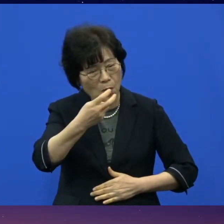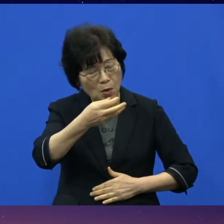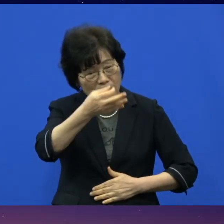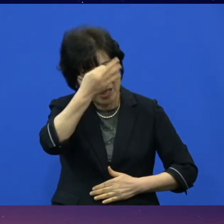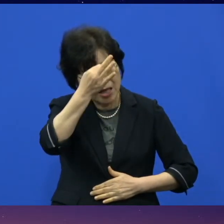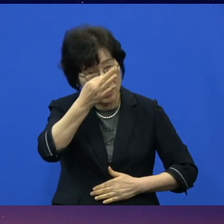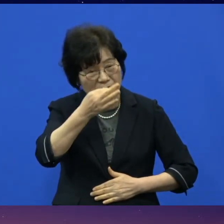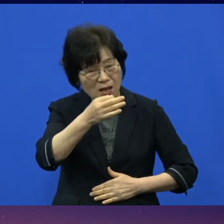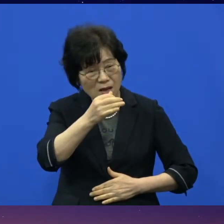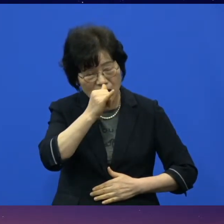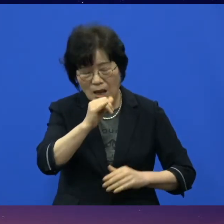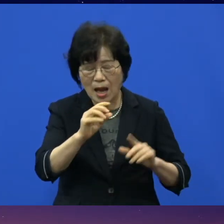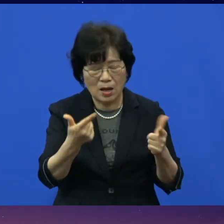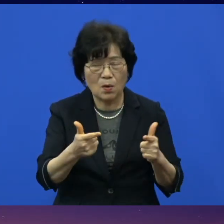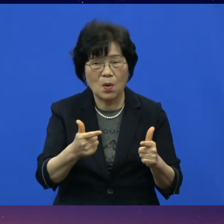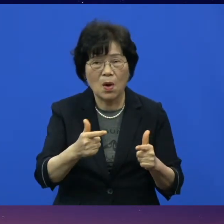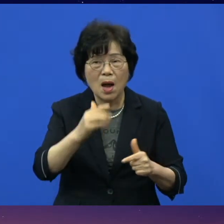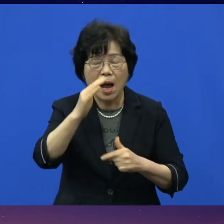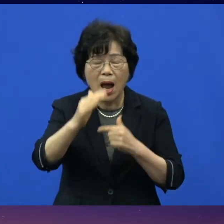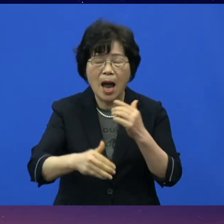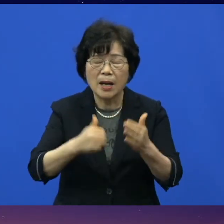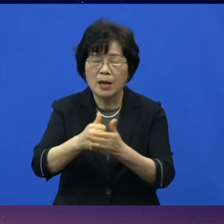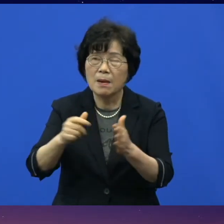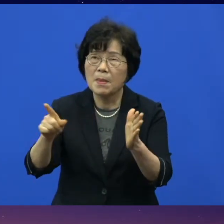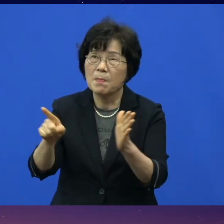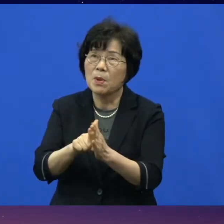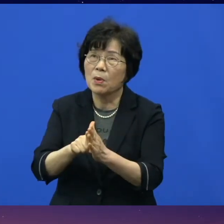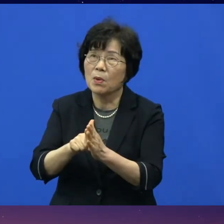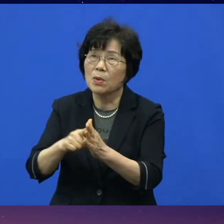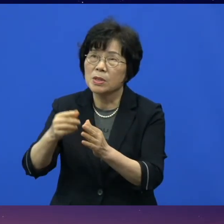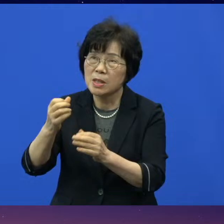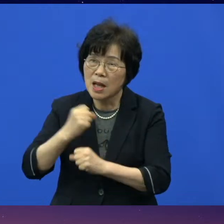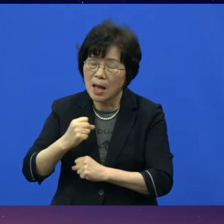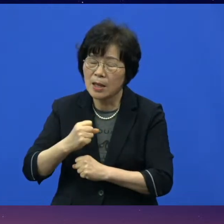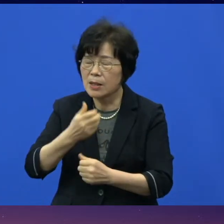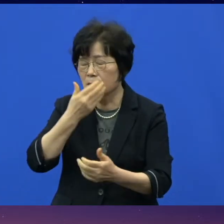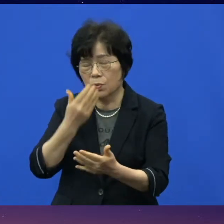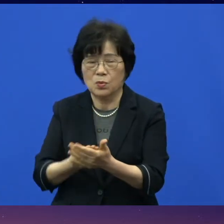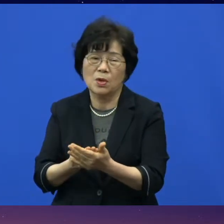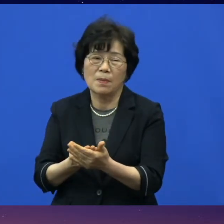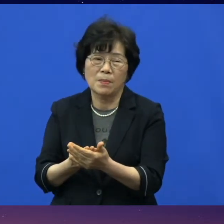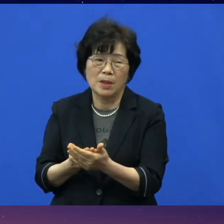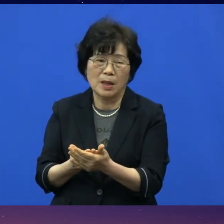내가 믿는 하나님을 얼마나 더 신뢰하고 살아가고 있는가 하는 거예요.